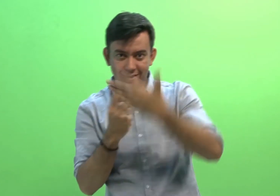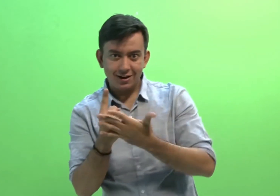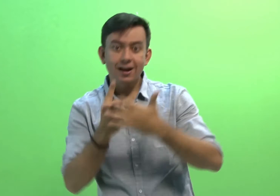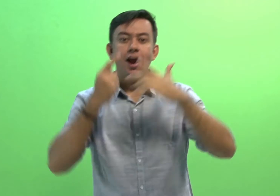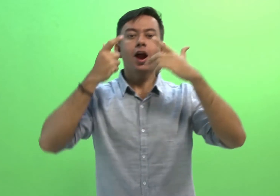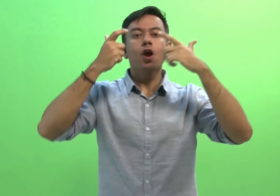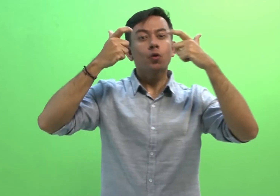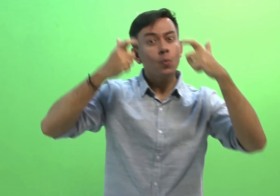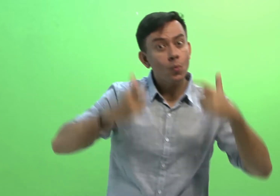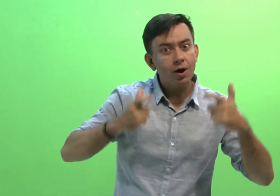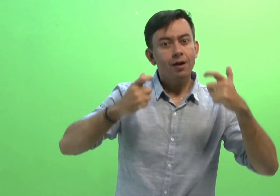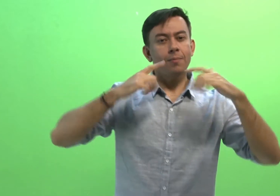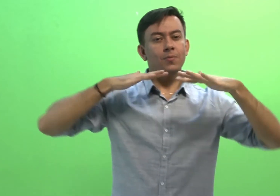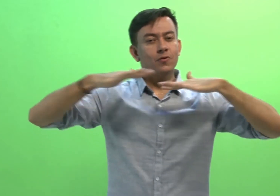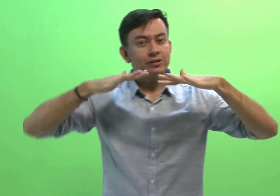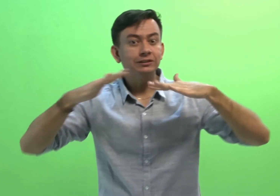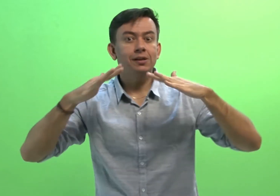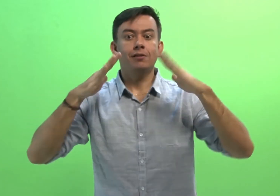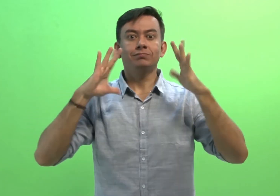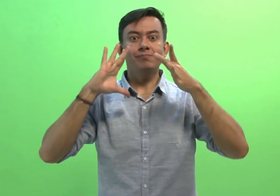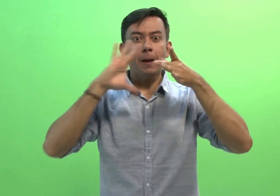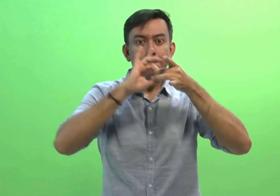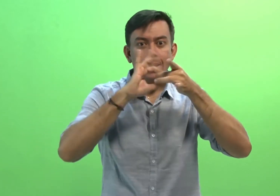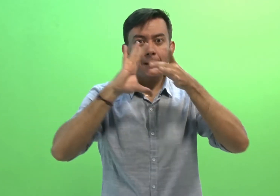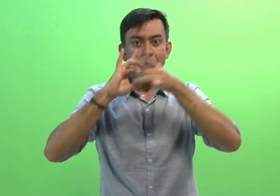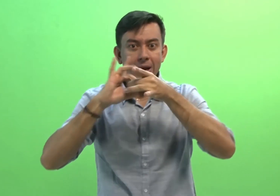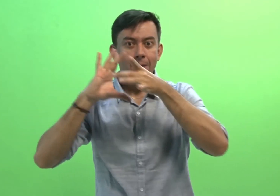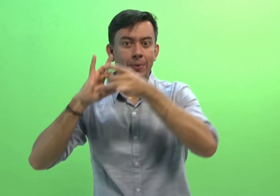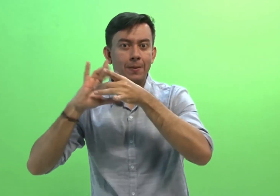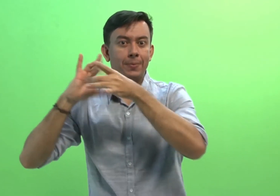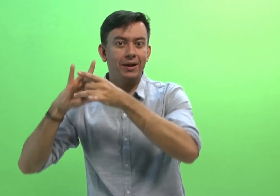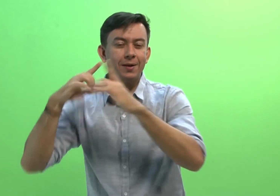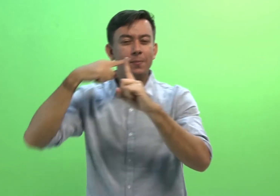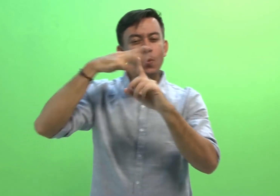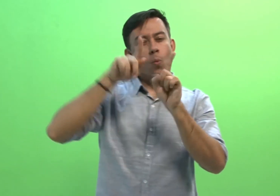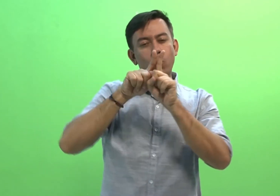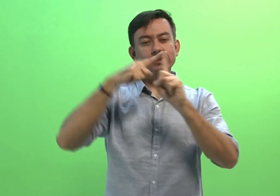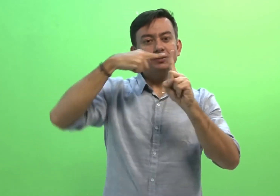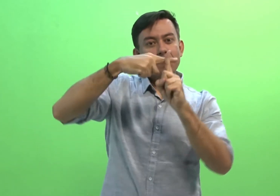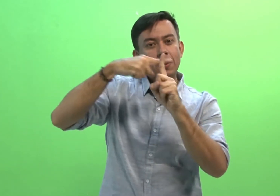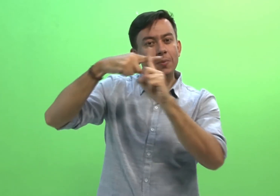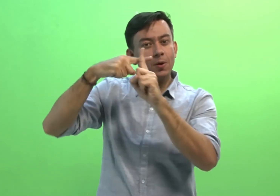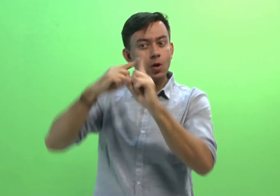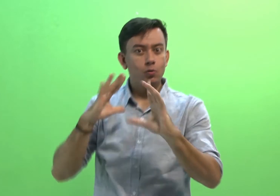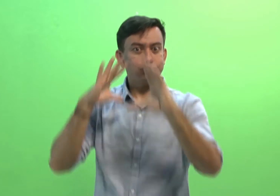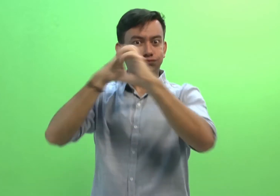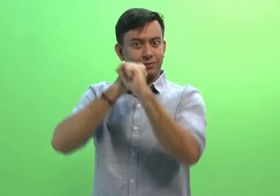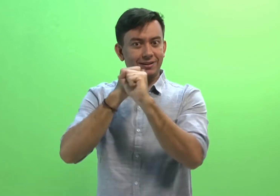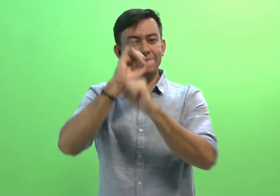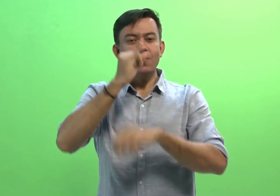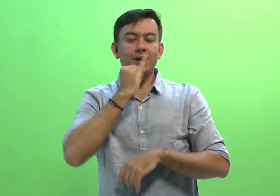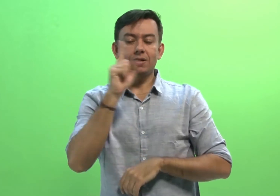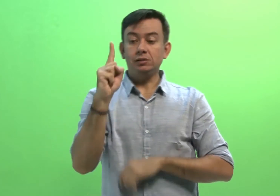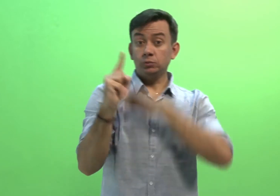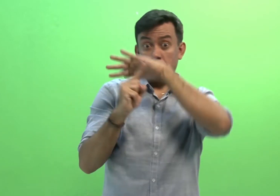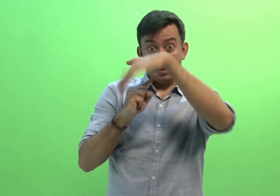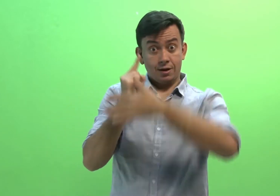configuração de mão, usar um espaço e um movimento. Como se fosse um mais